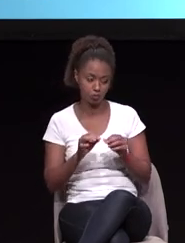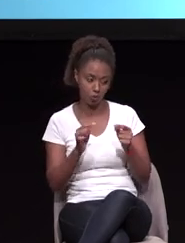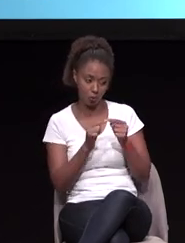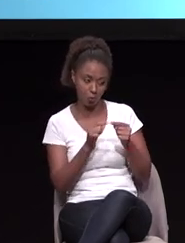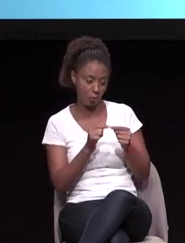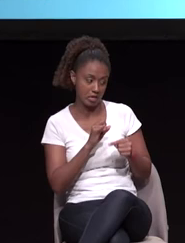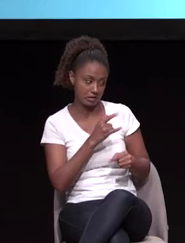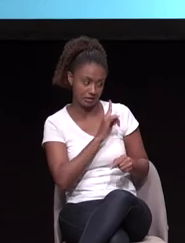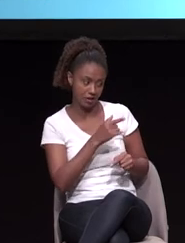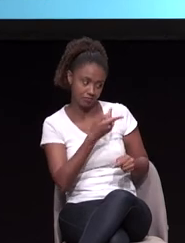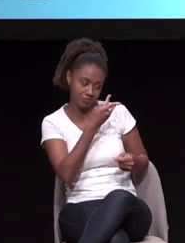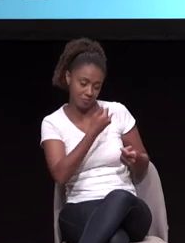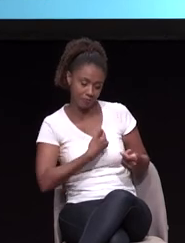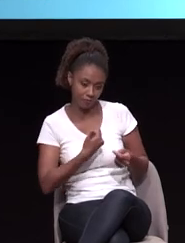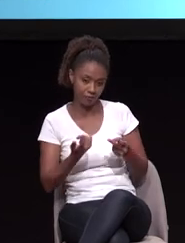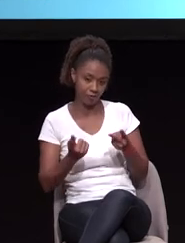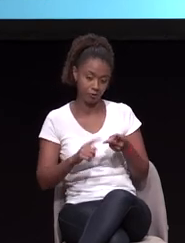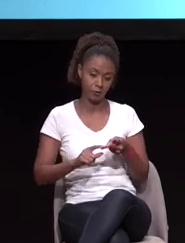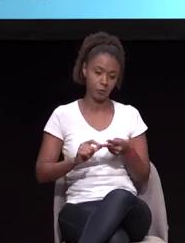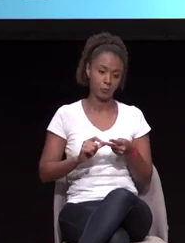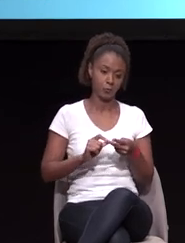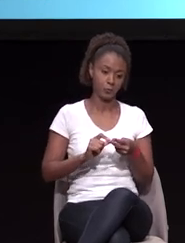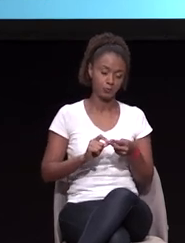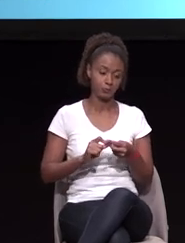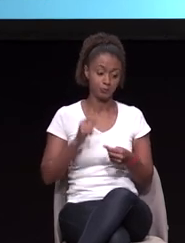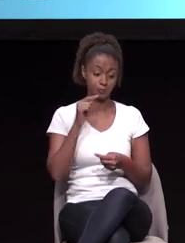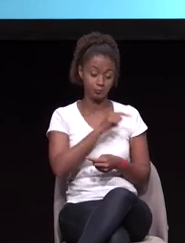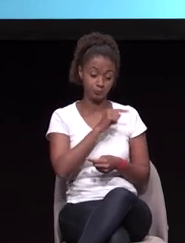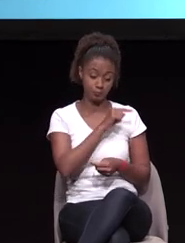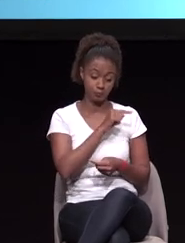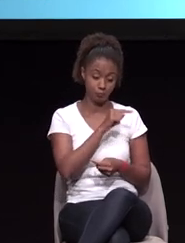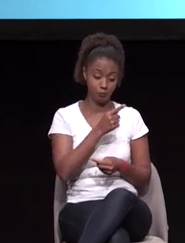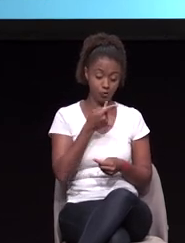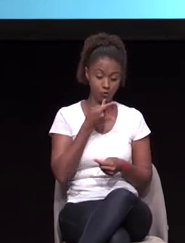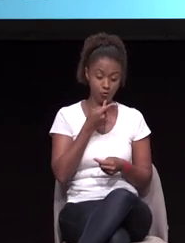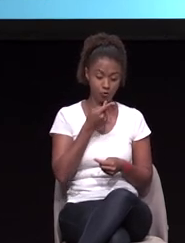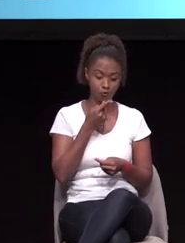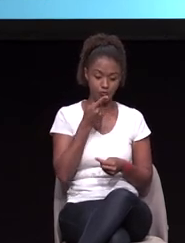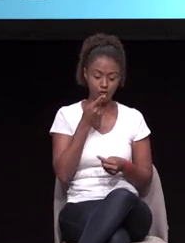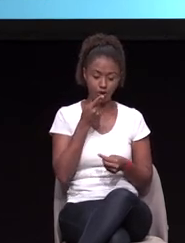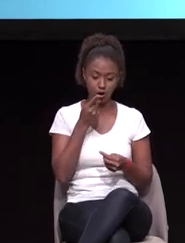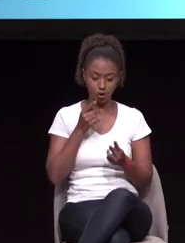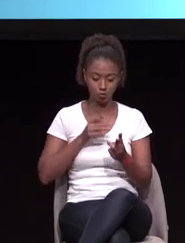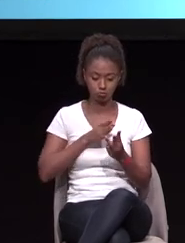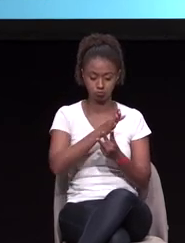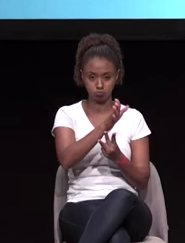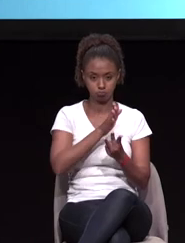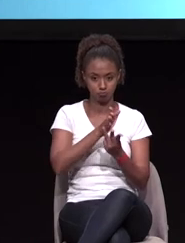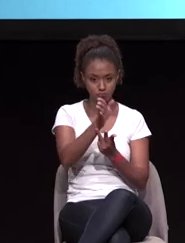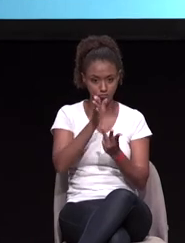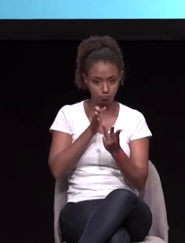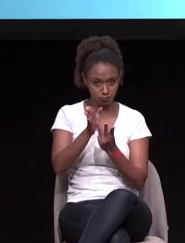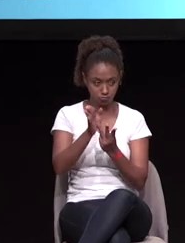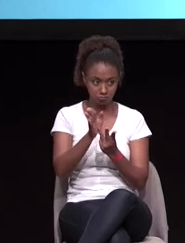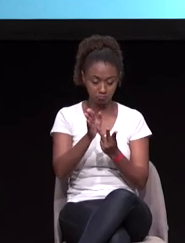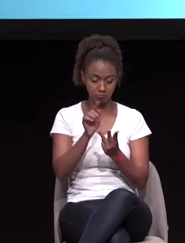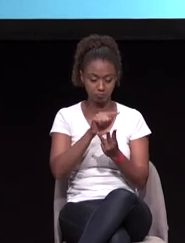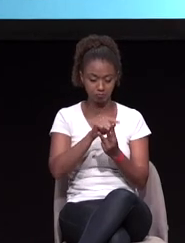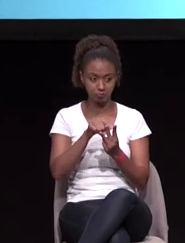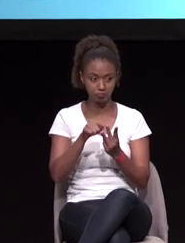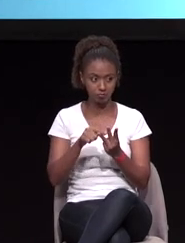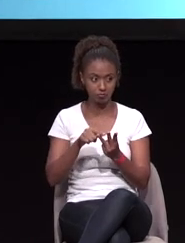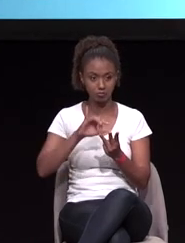ou não eu me corrija o senhor falou em três eixos se eu posso usar esse termo é